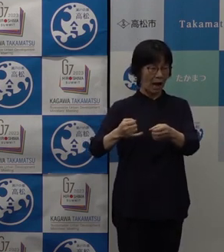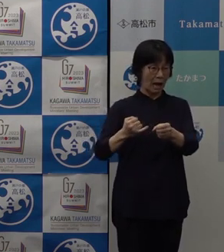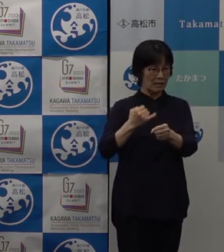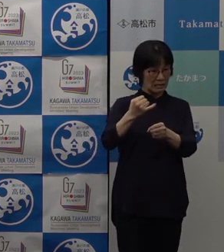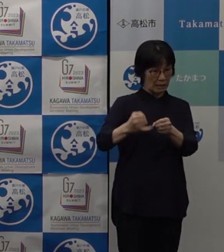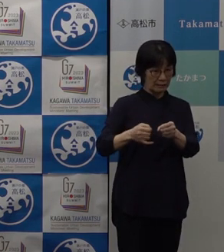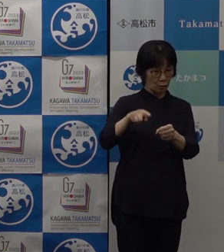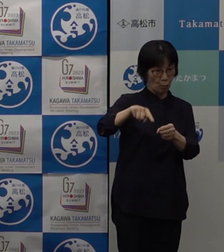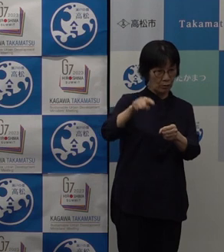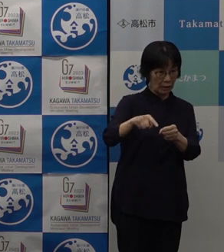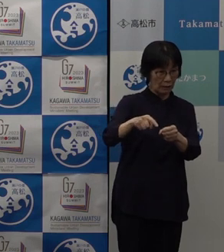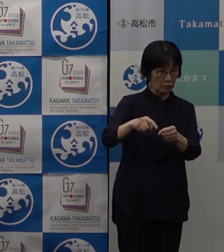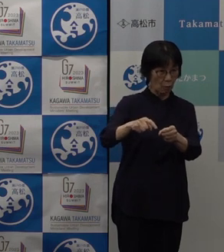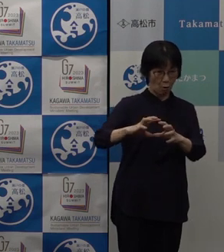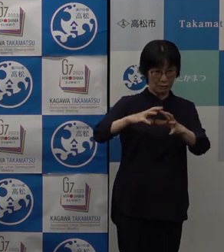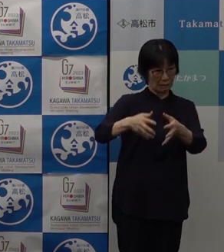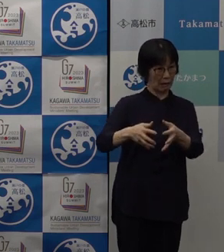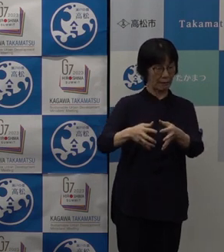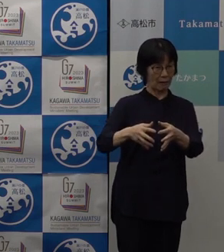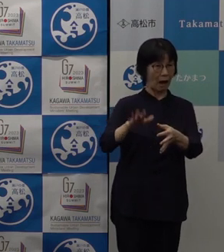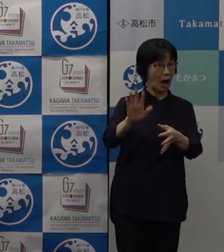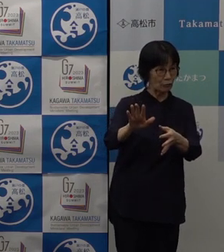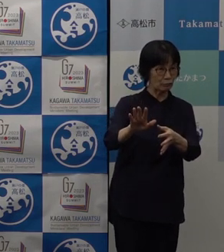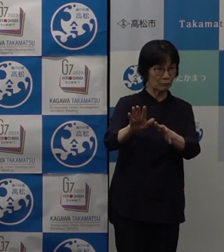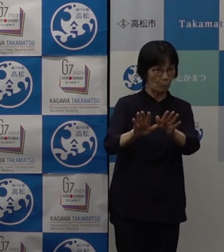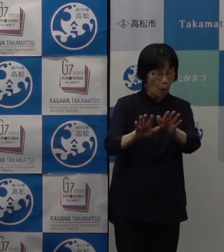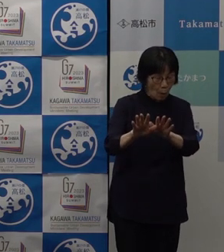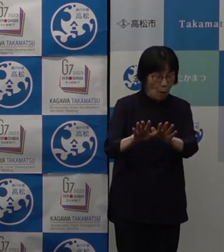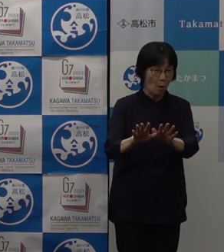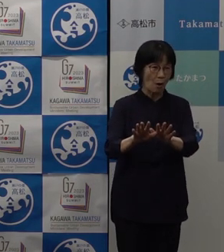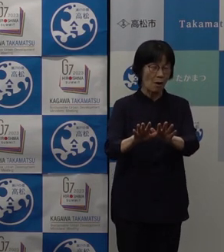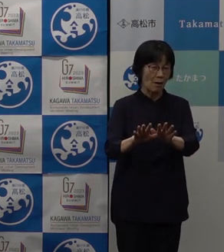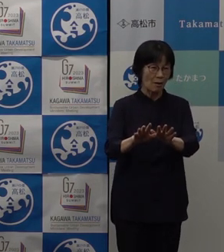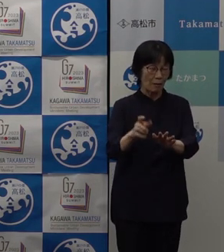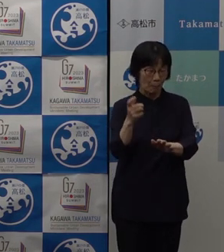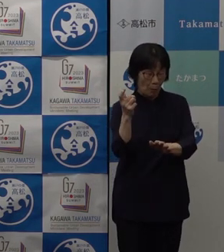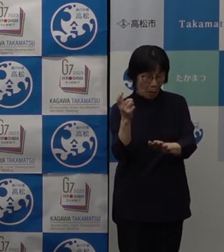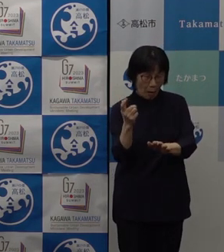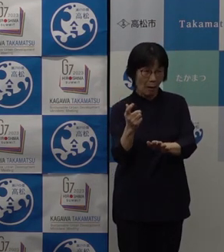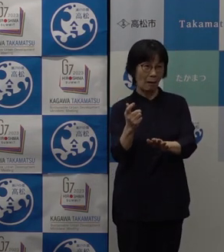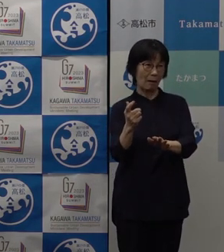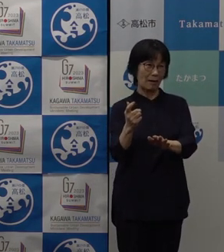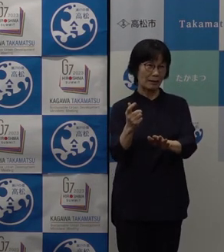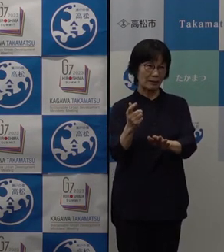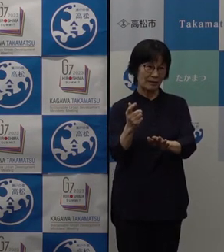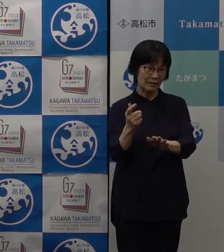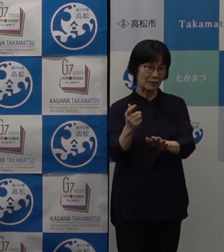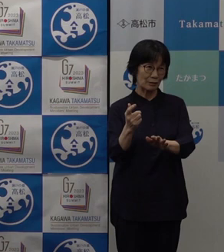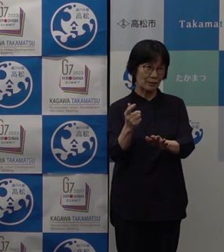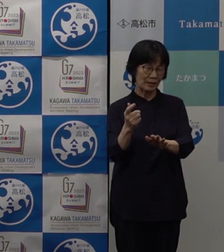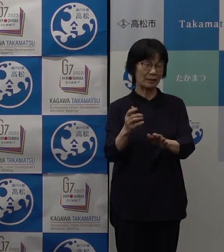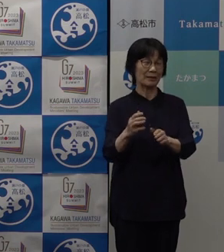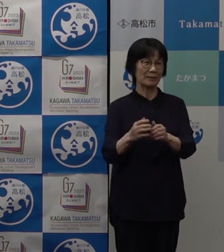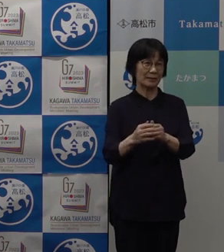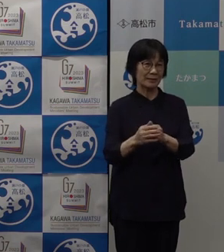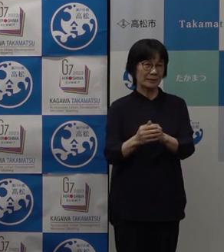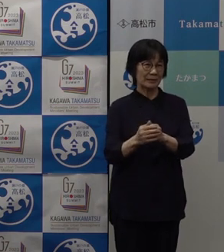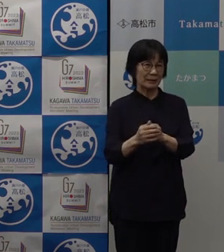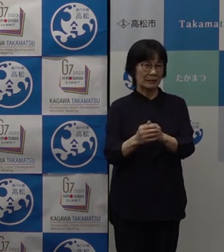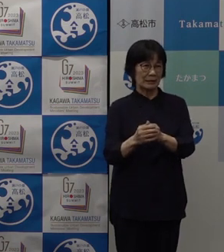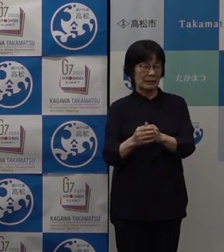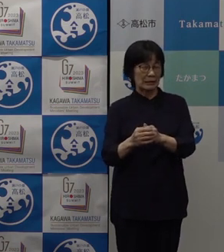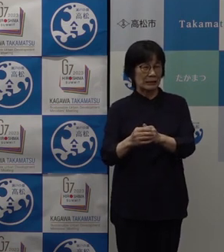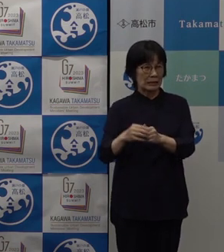ているということでございまして、まあ、非常に、まあ、このなんて言いますか、電子化の進